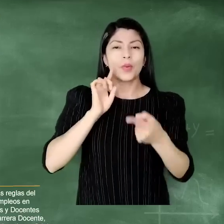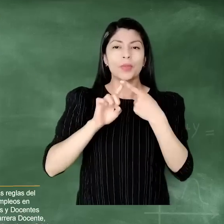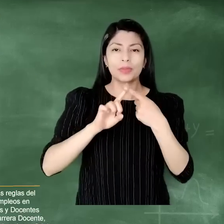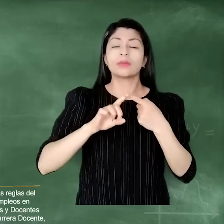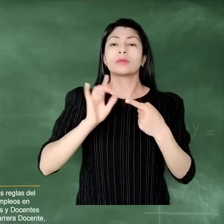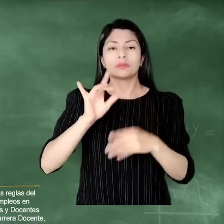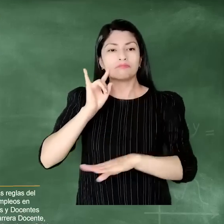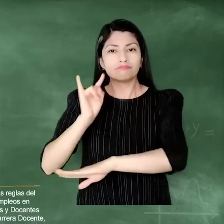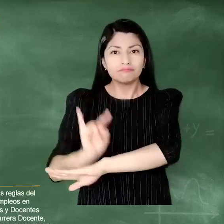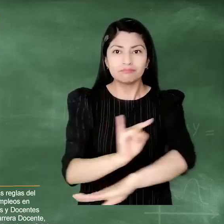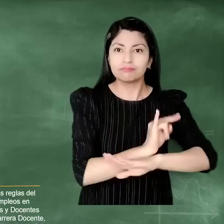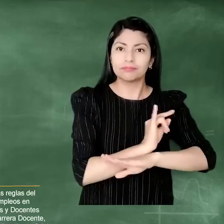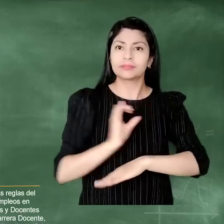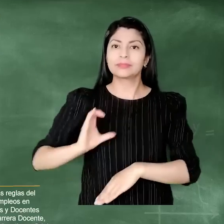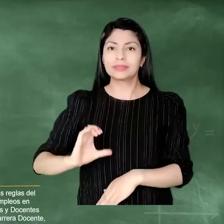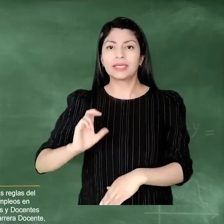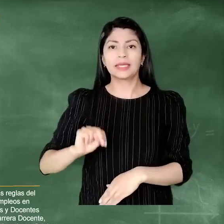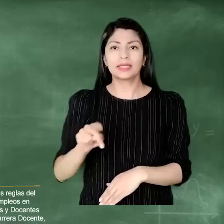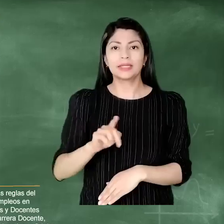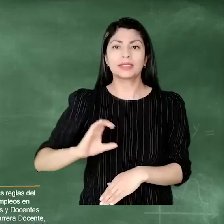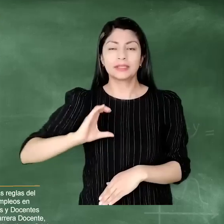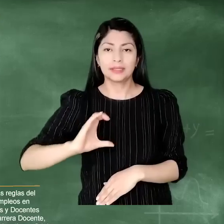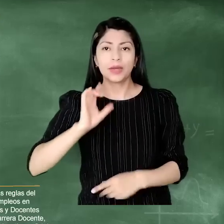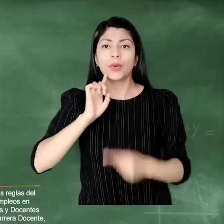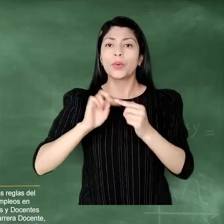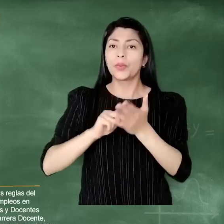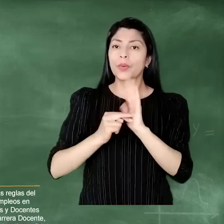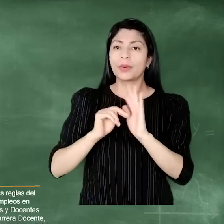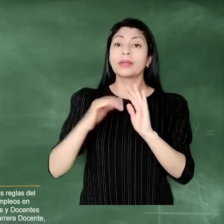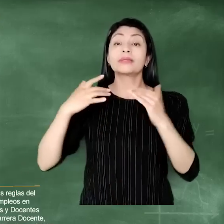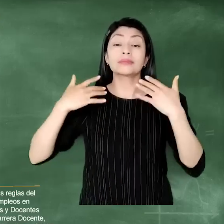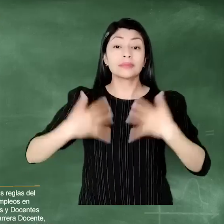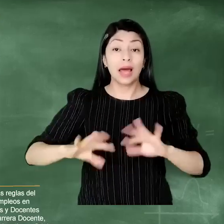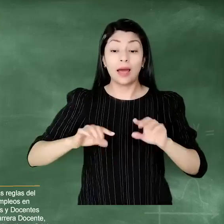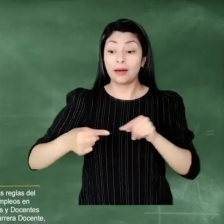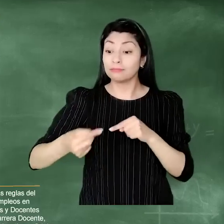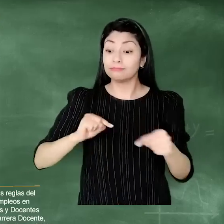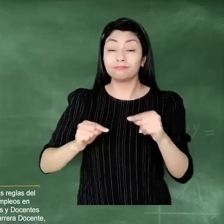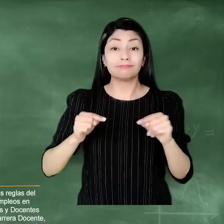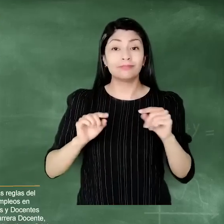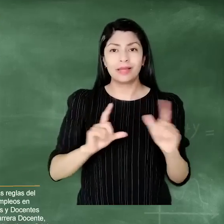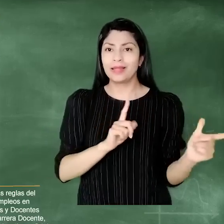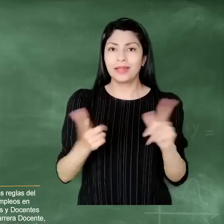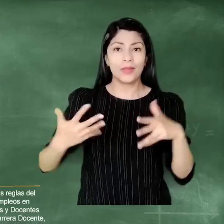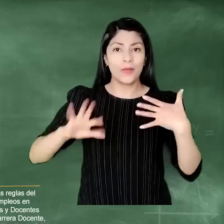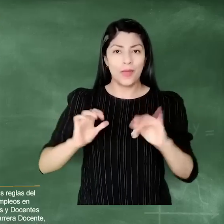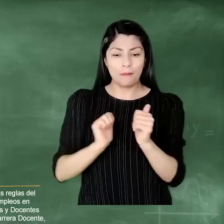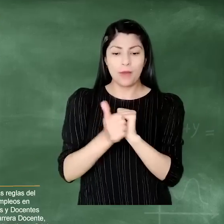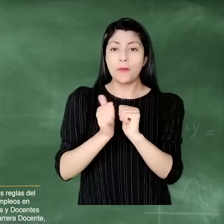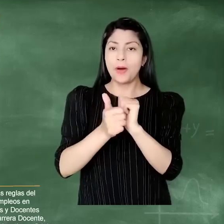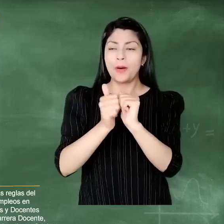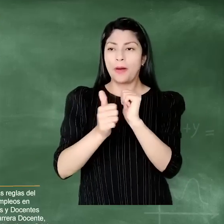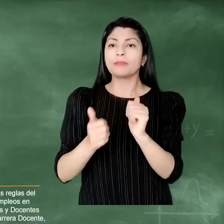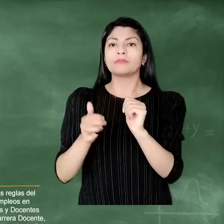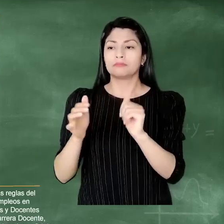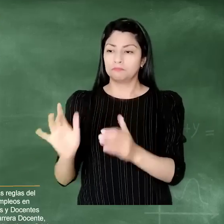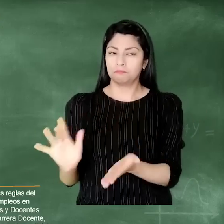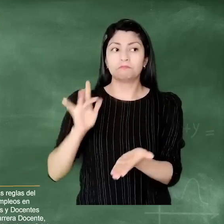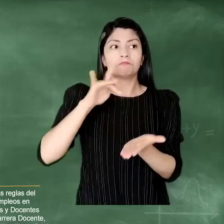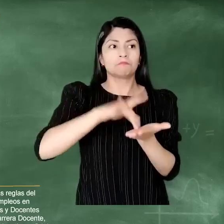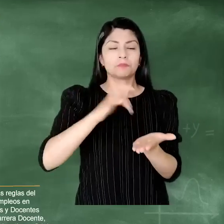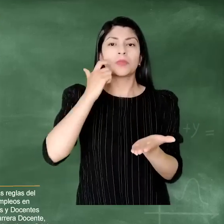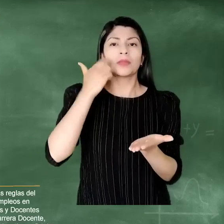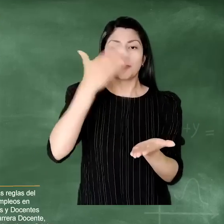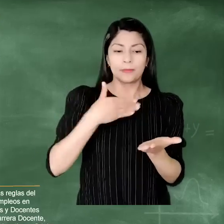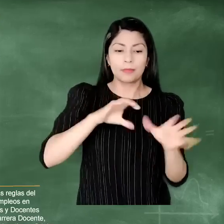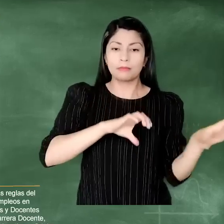especial o específico, administrado y vigilado por la CNSC, que haya superado el concurso y sea nombrado en